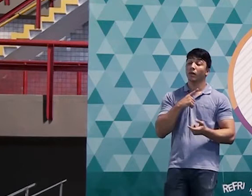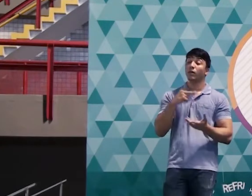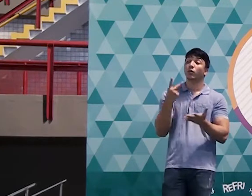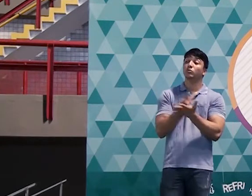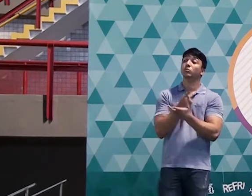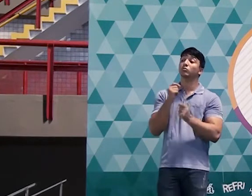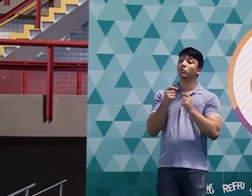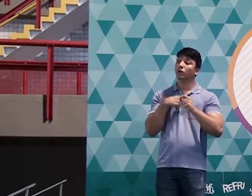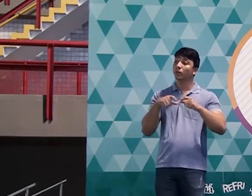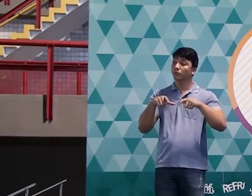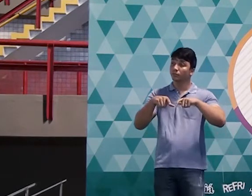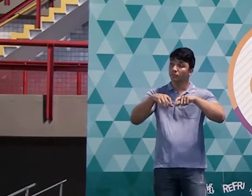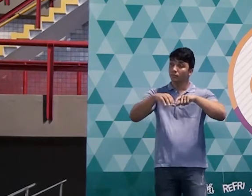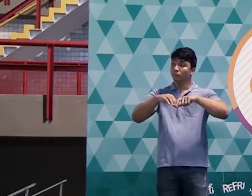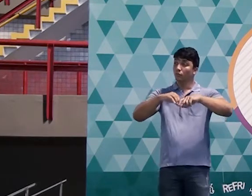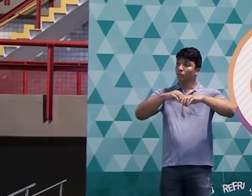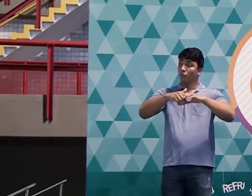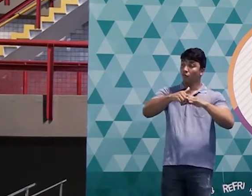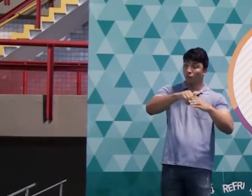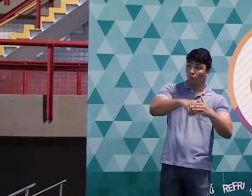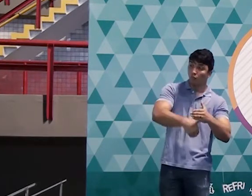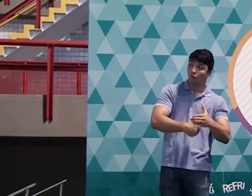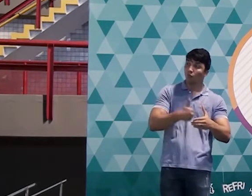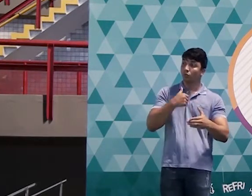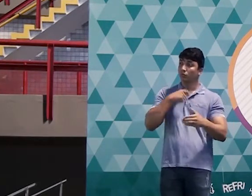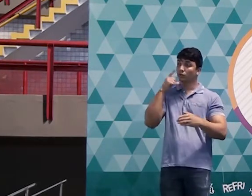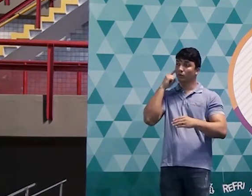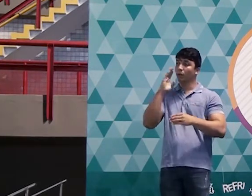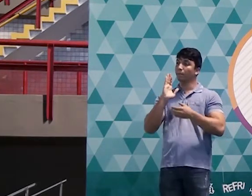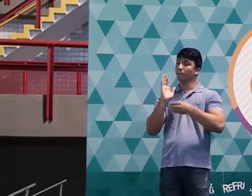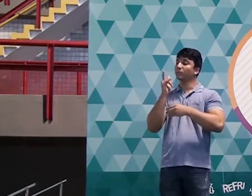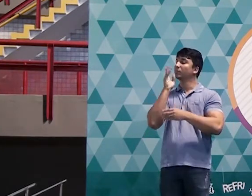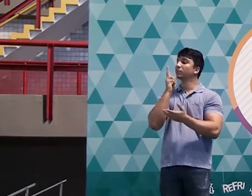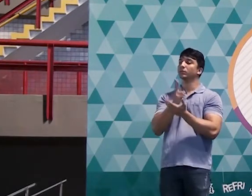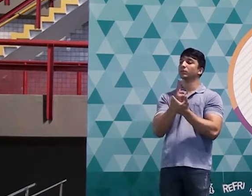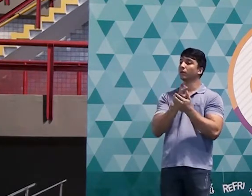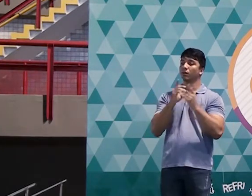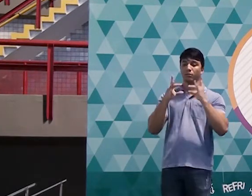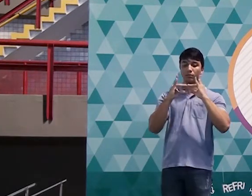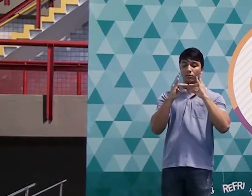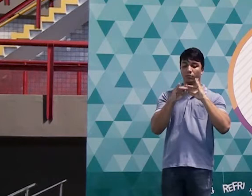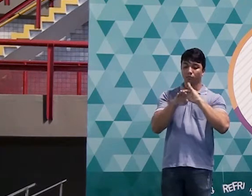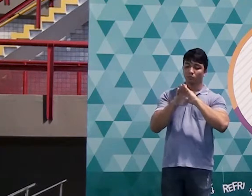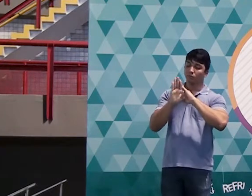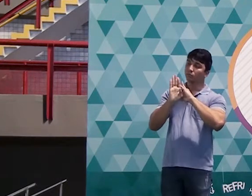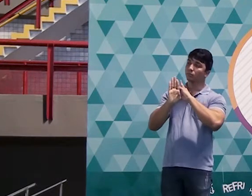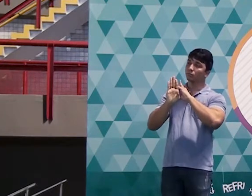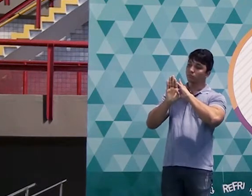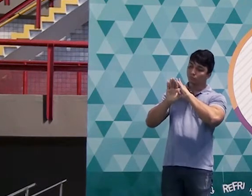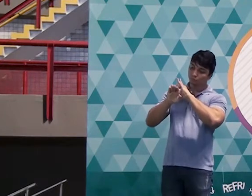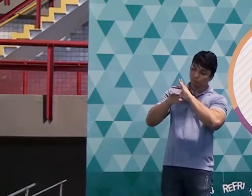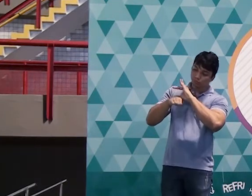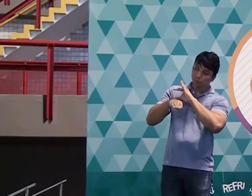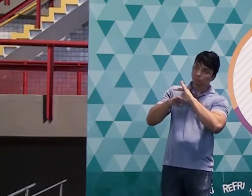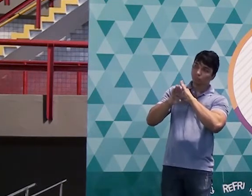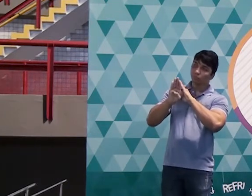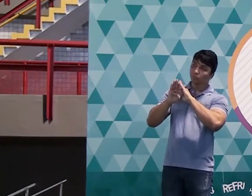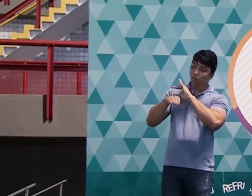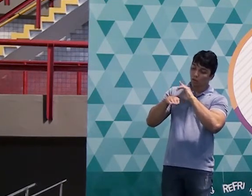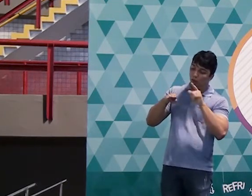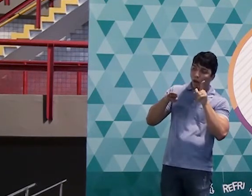Ele bota esse fosso, aí desce uma ponte, não é isso? E aqui tem um